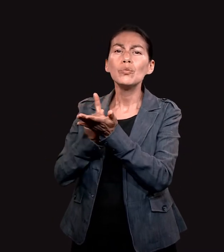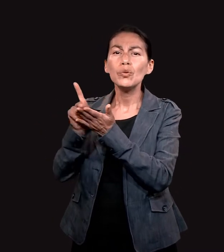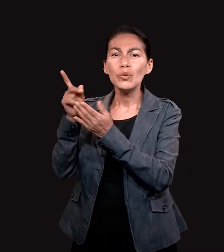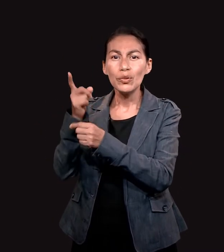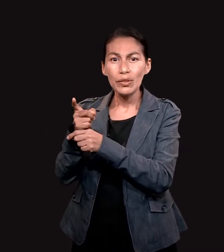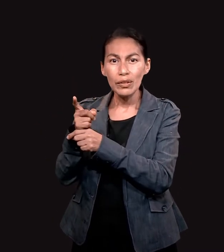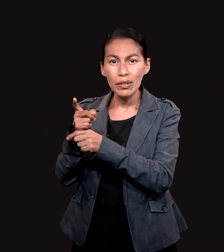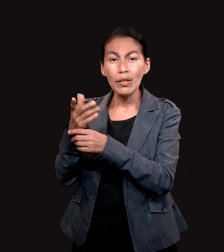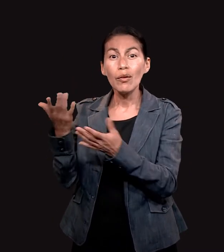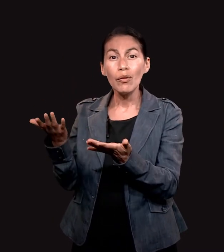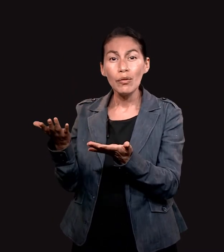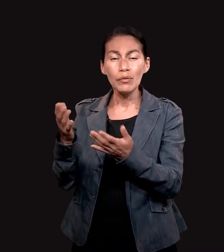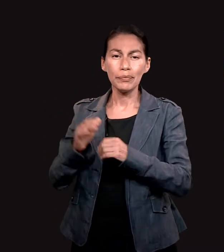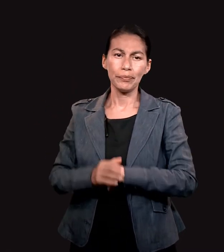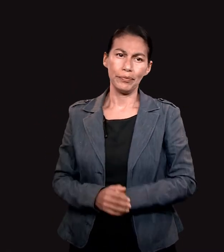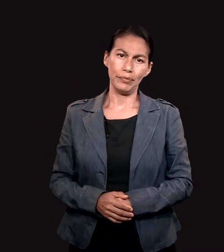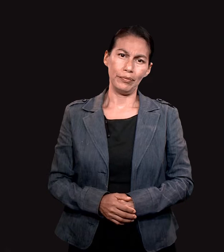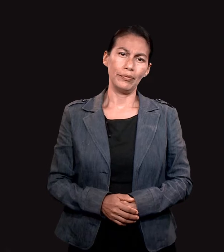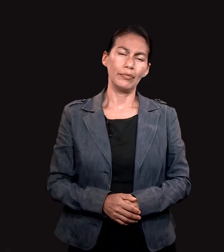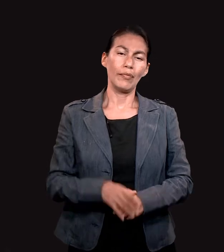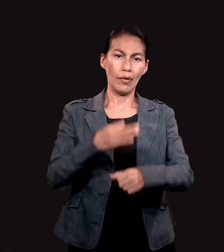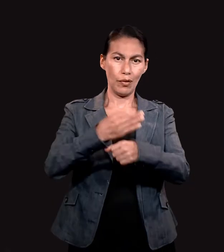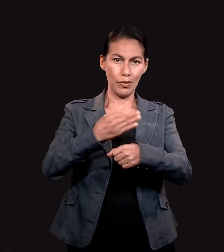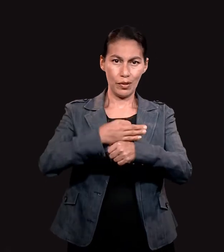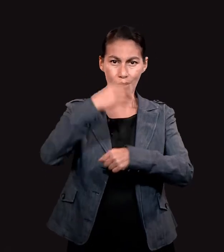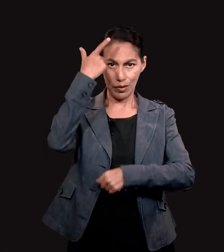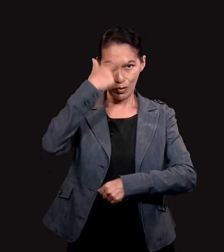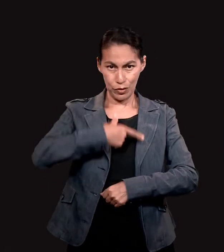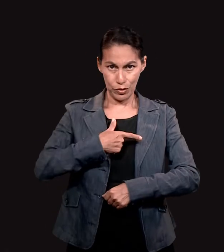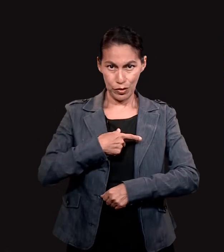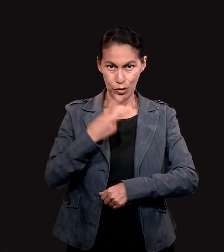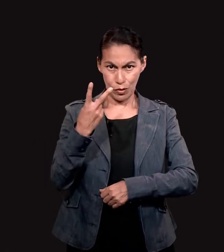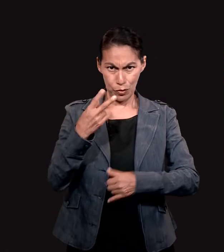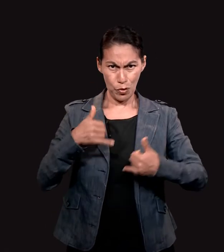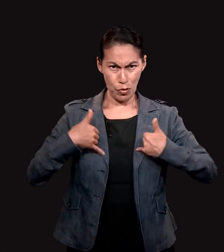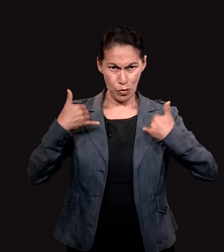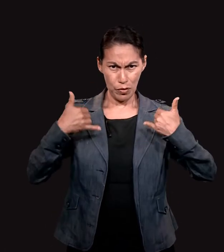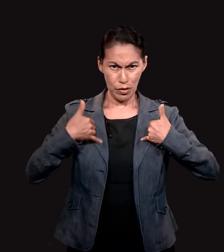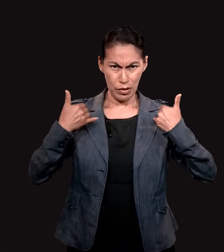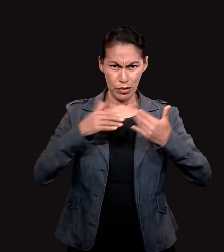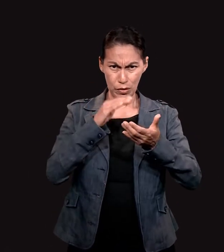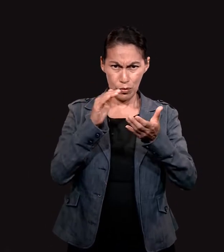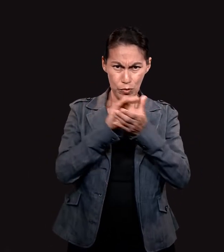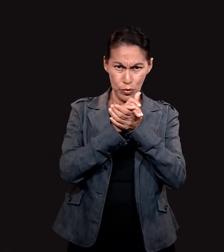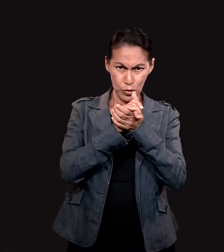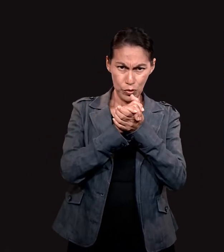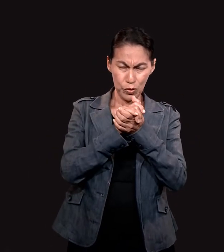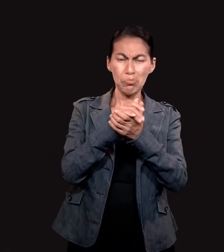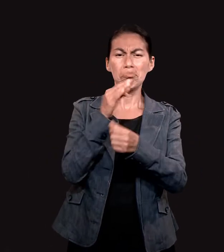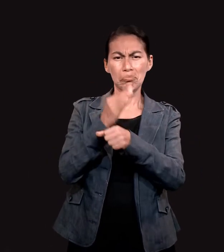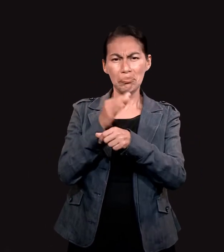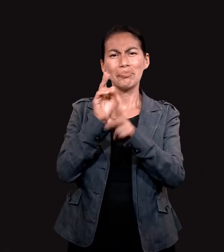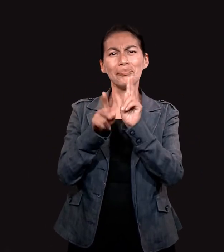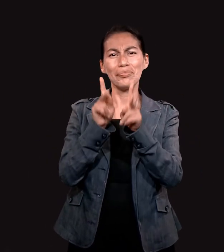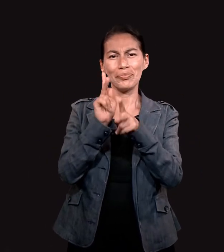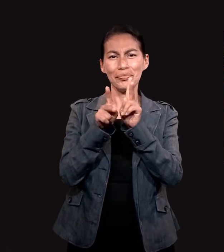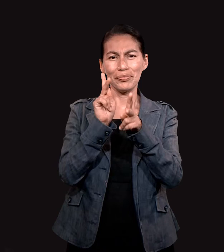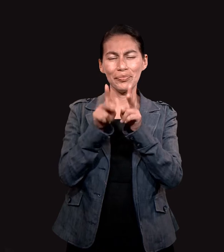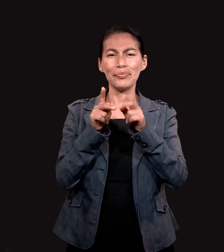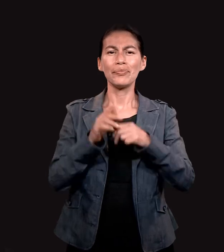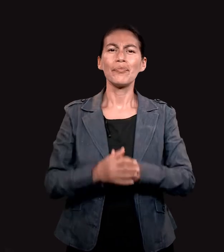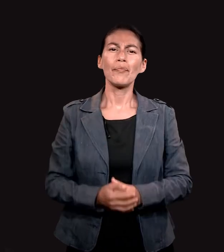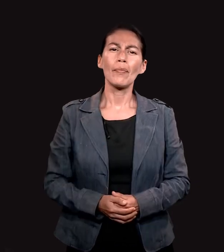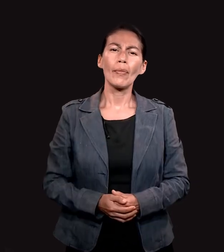Esta noche vamos a platicar con un joven matrimonio que nos compartirán